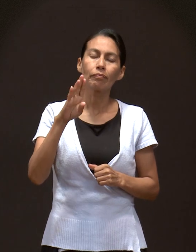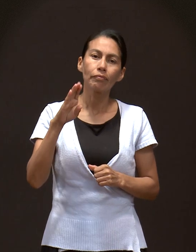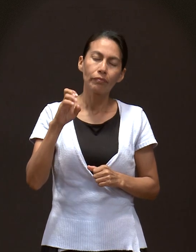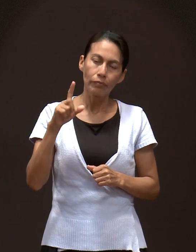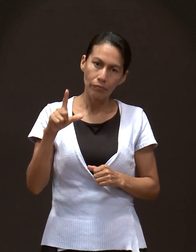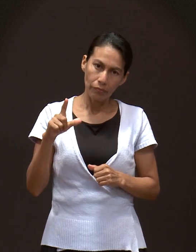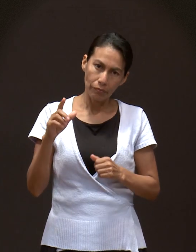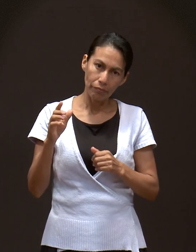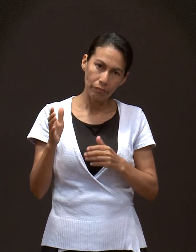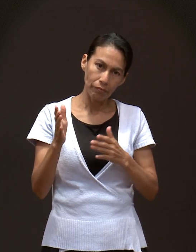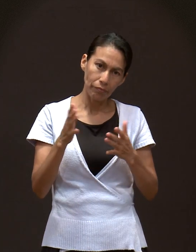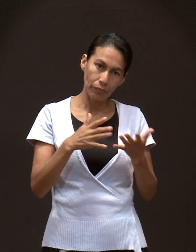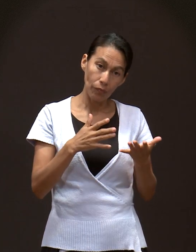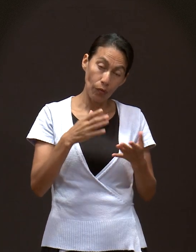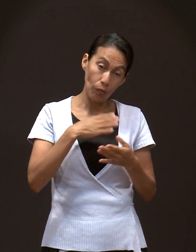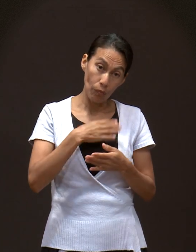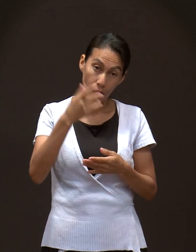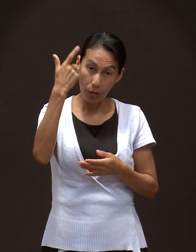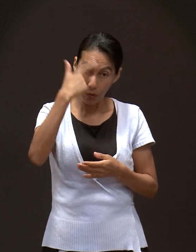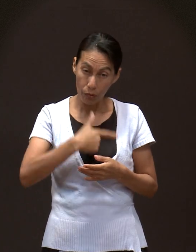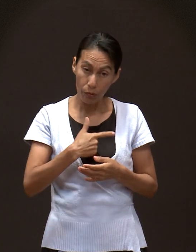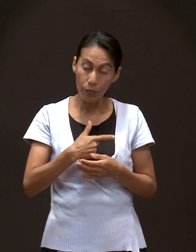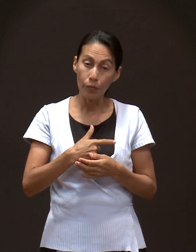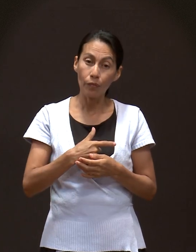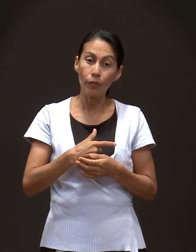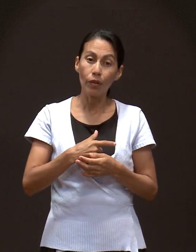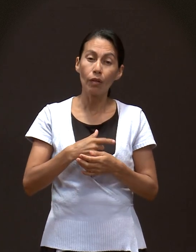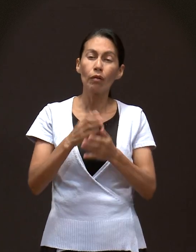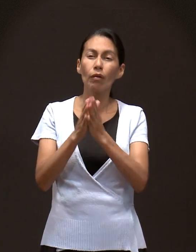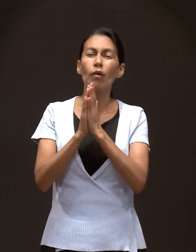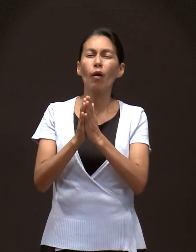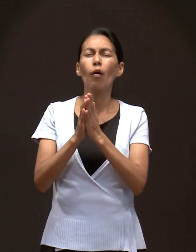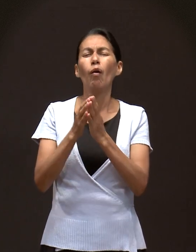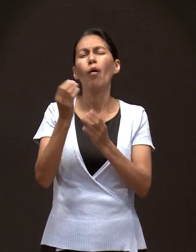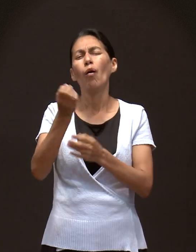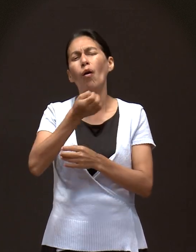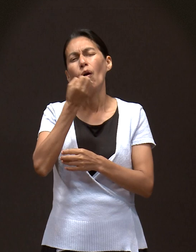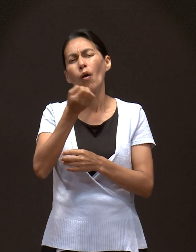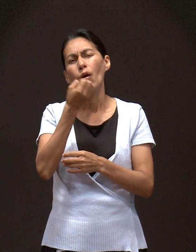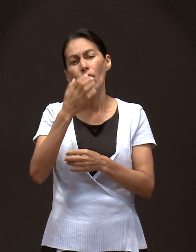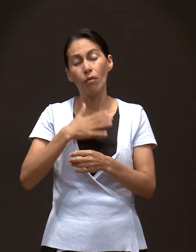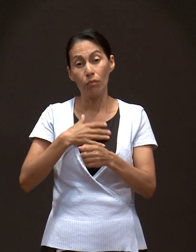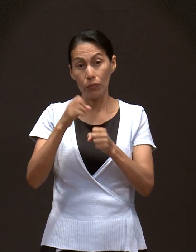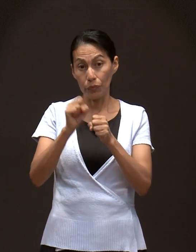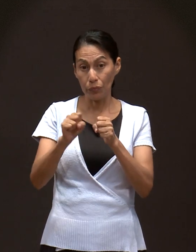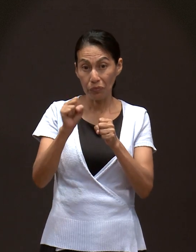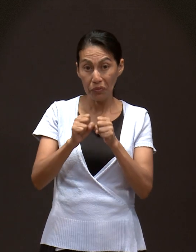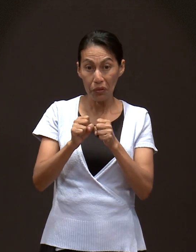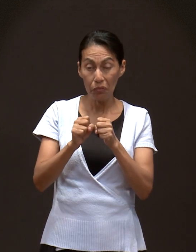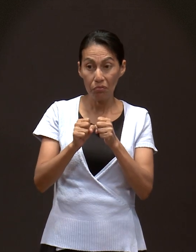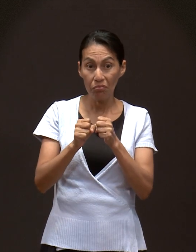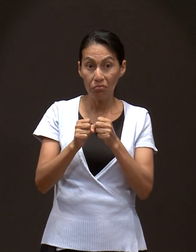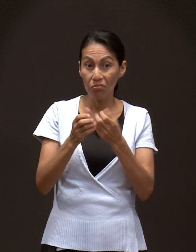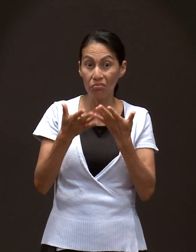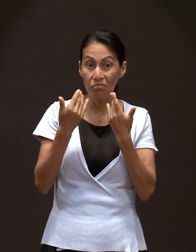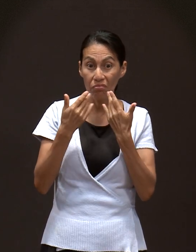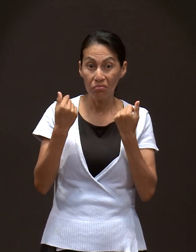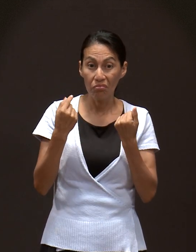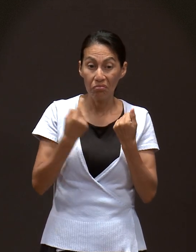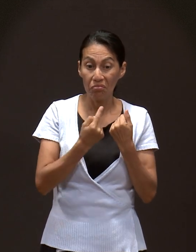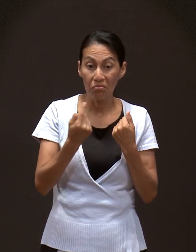Lluvia Sánchez, feliz noche, alabado sea nuestro Dios. Por favor, oren por mi sobrino, Joxán Aguilar, que está